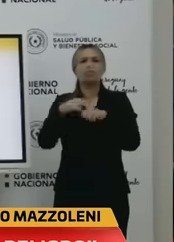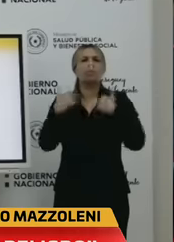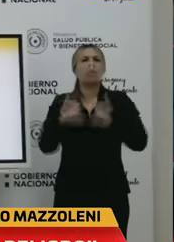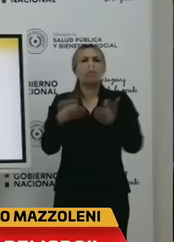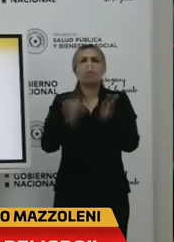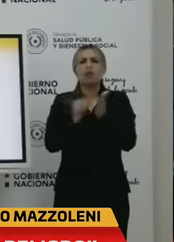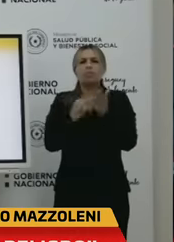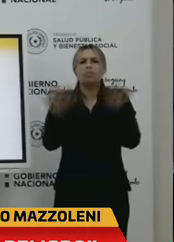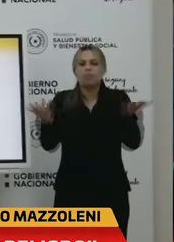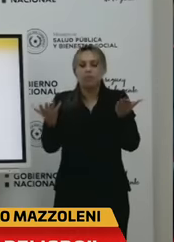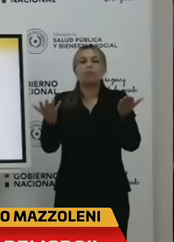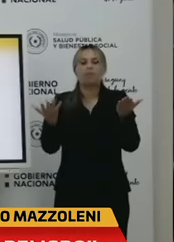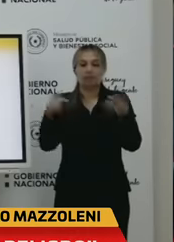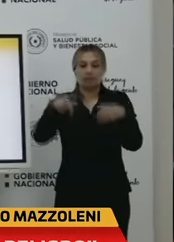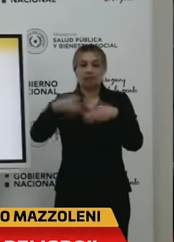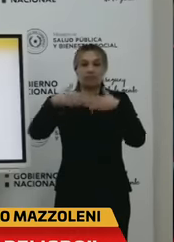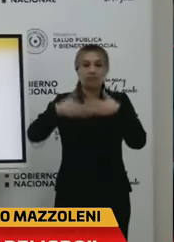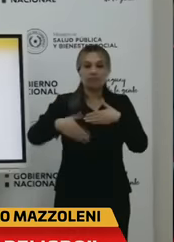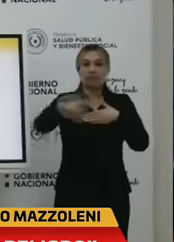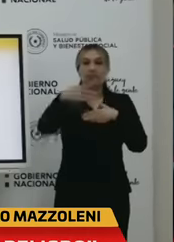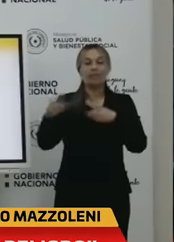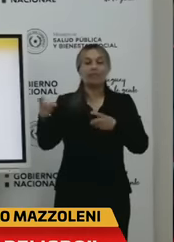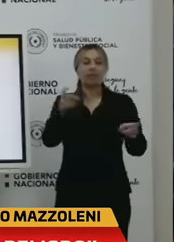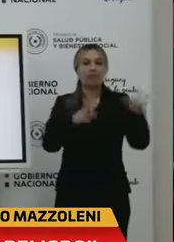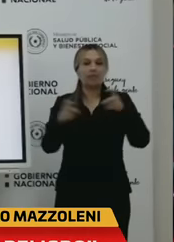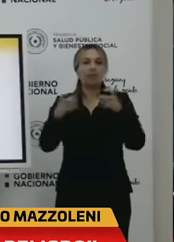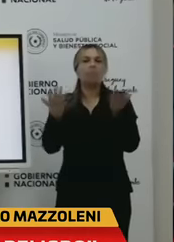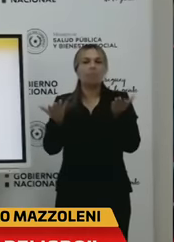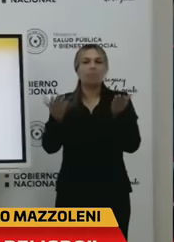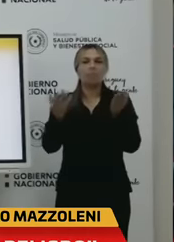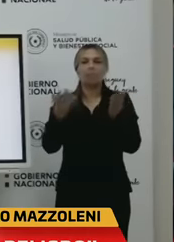esta nueva estrategia es ser un poco más